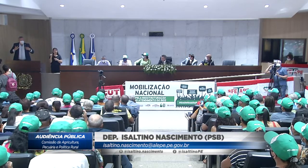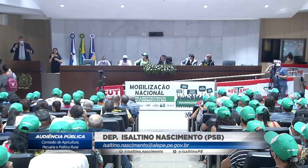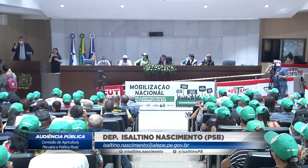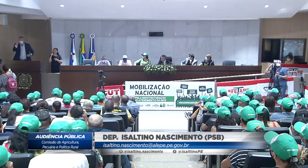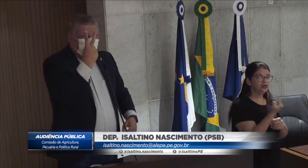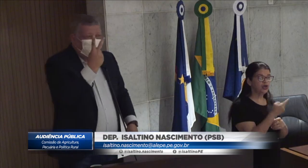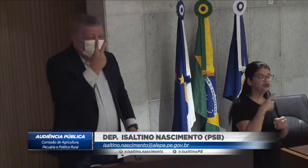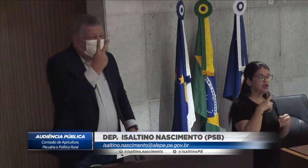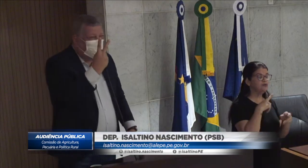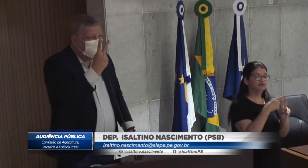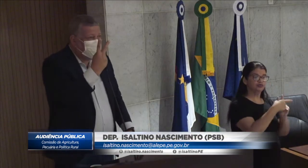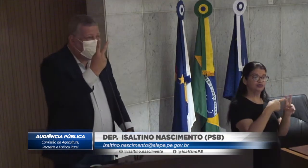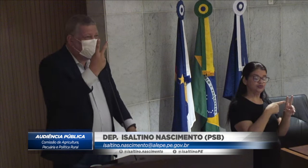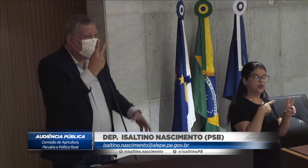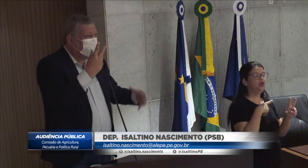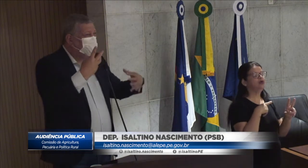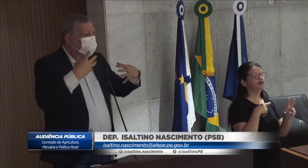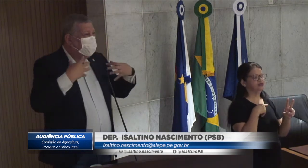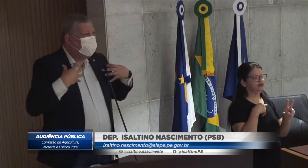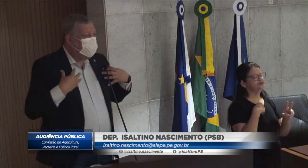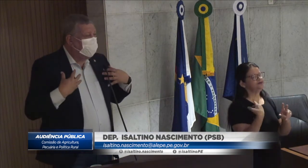nós tenhamos dois órgãos públicos que